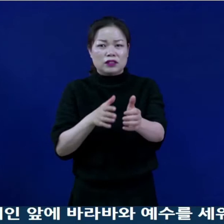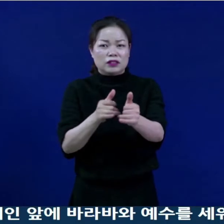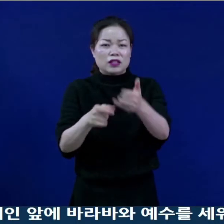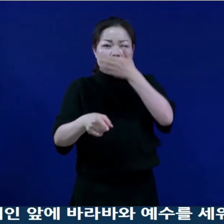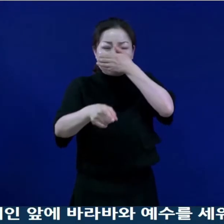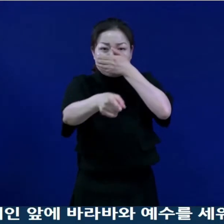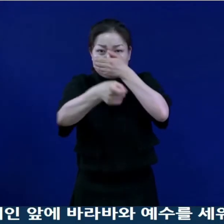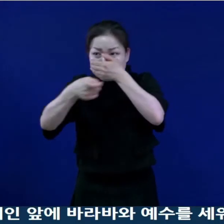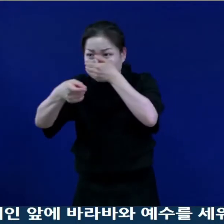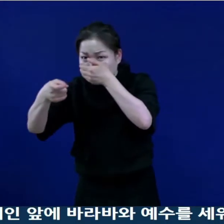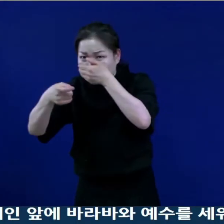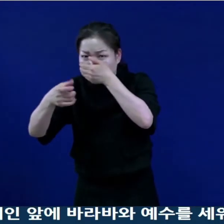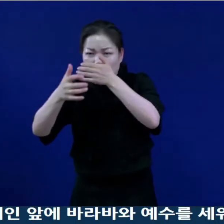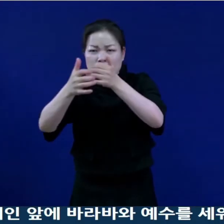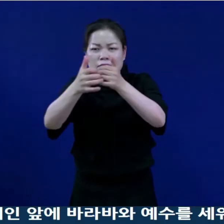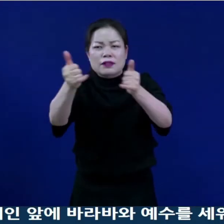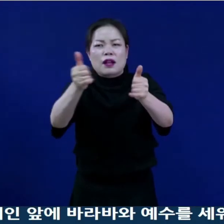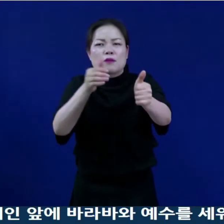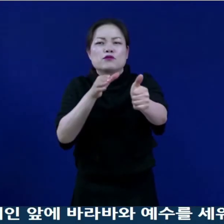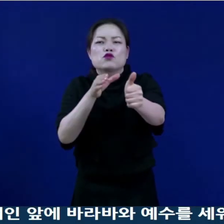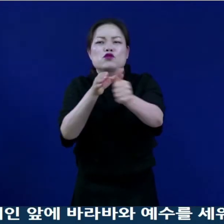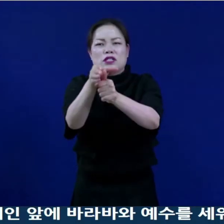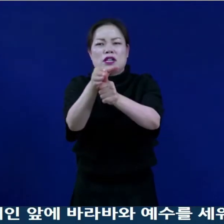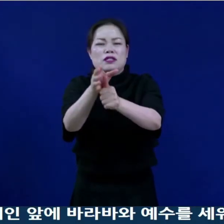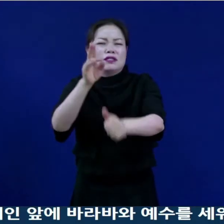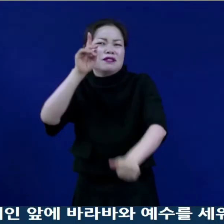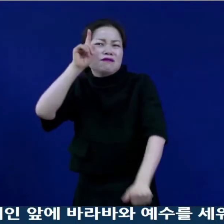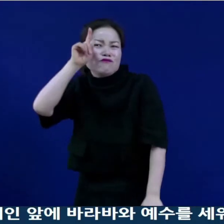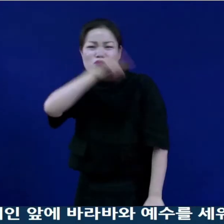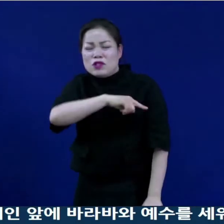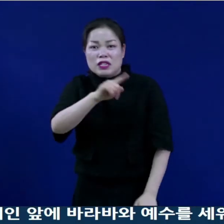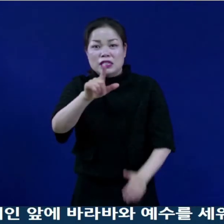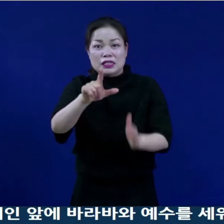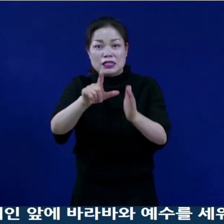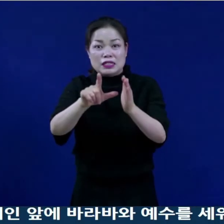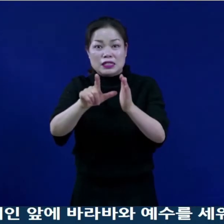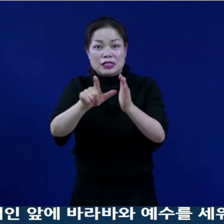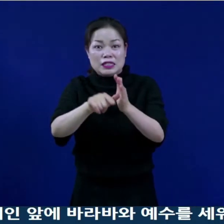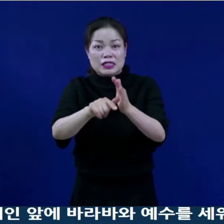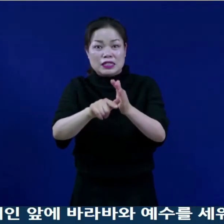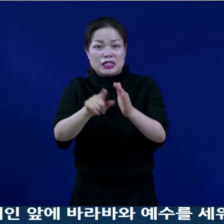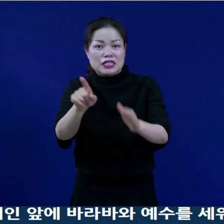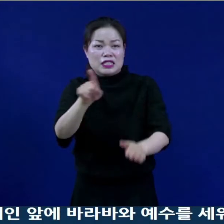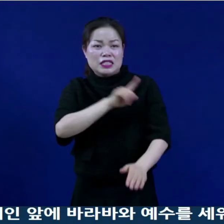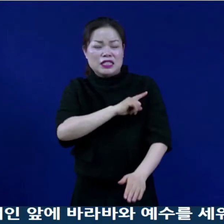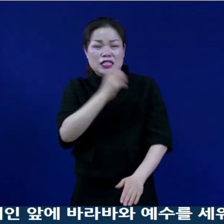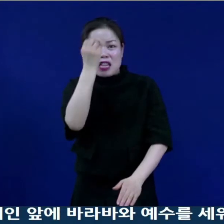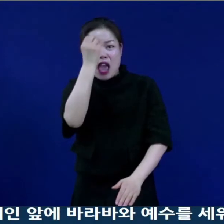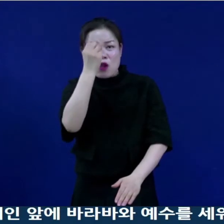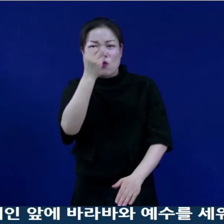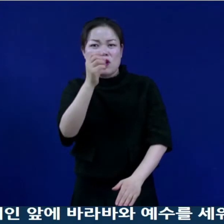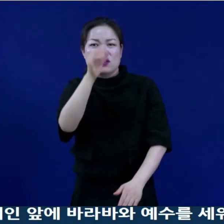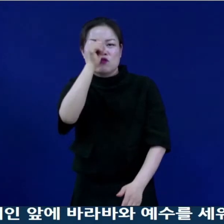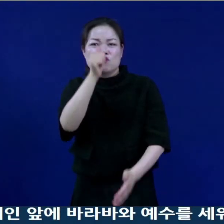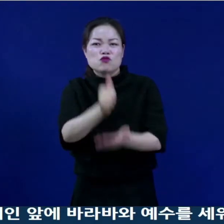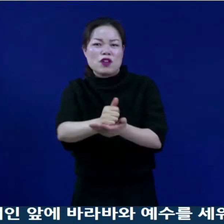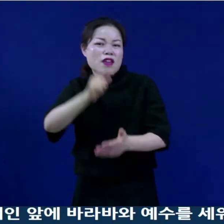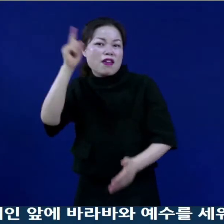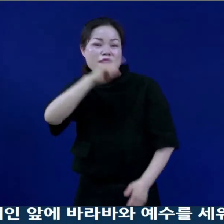저지르고 심지어 사람을 죽이기까지 한 그 당시에 가장 1급 중범죄자에 해당하는